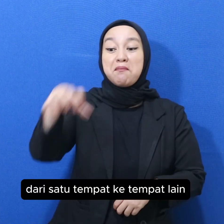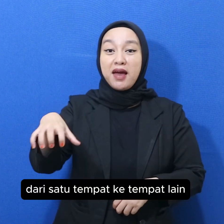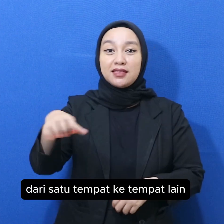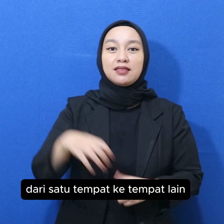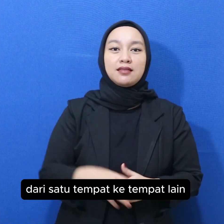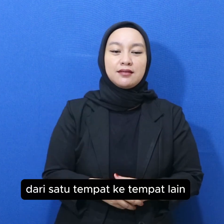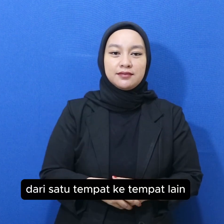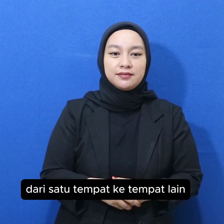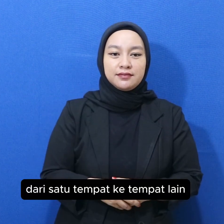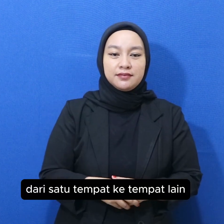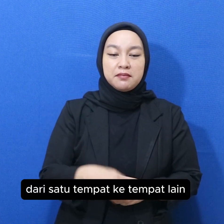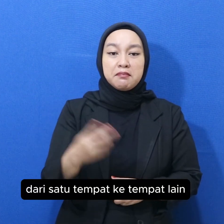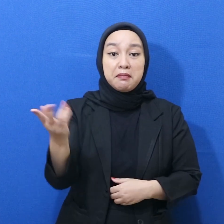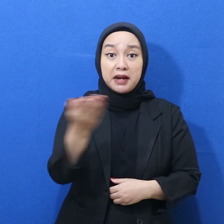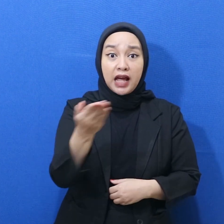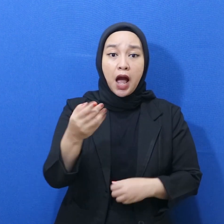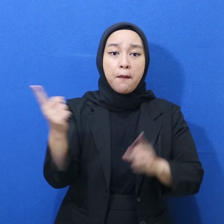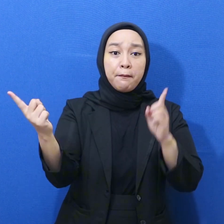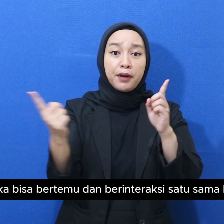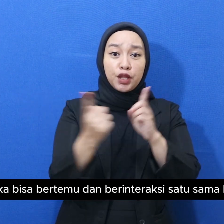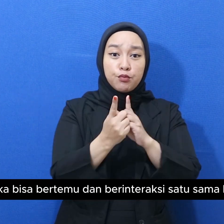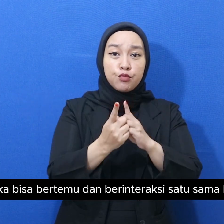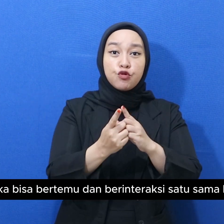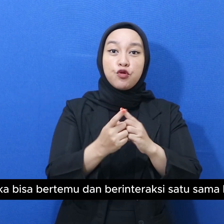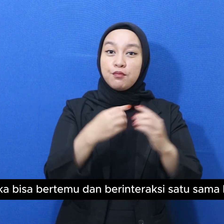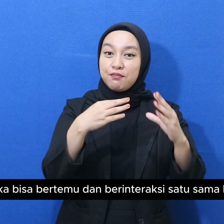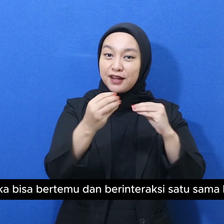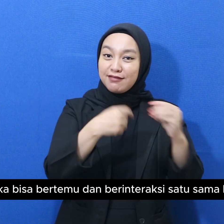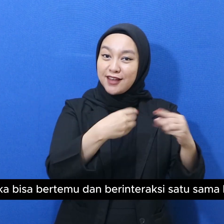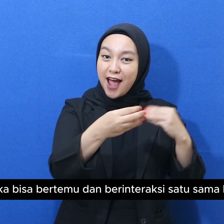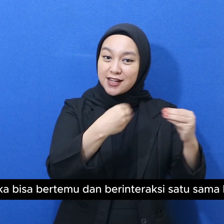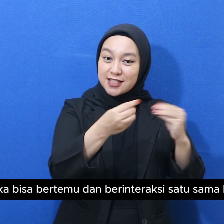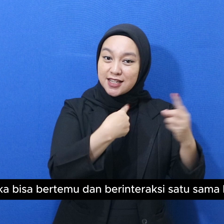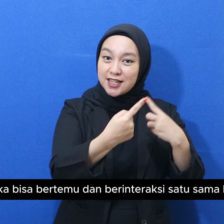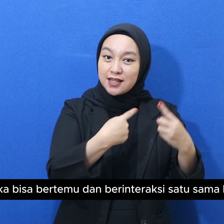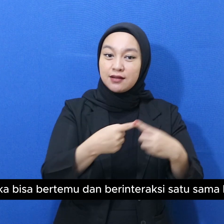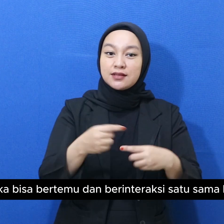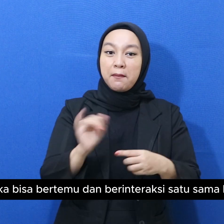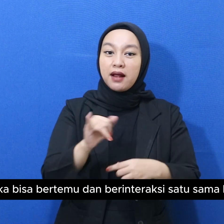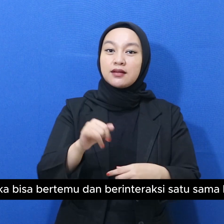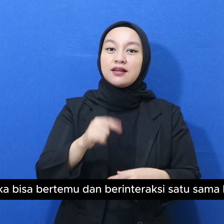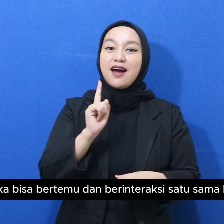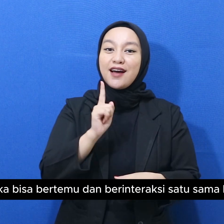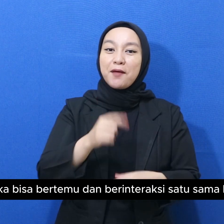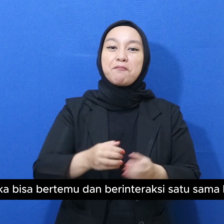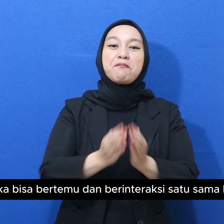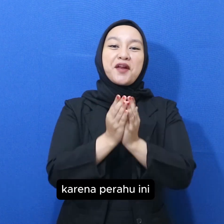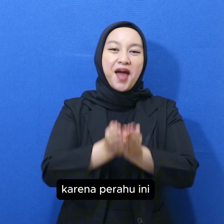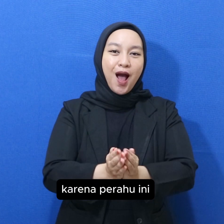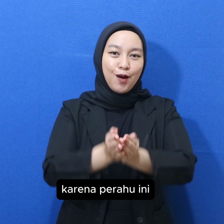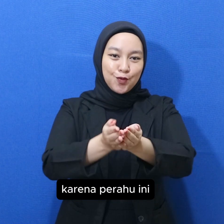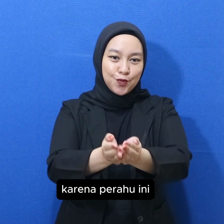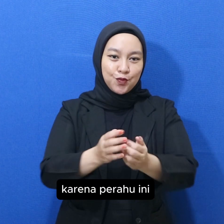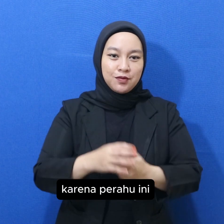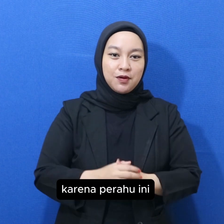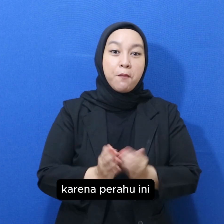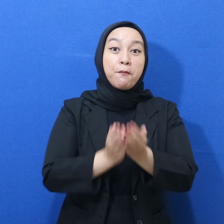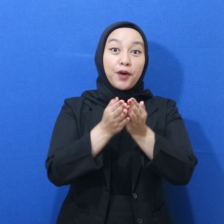lain. Mereka bisa bertemu dan berinteraksi satu sama lain karena perahu ini. Perahu